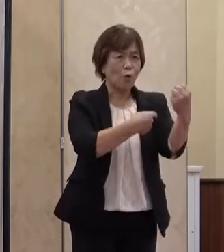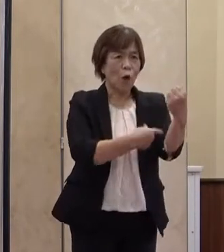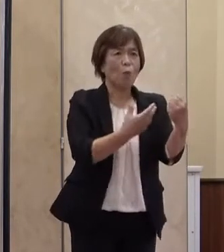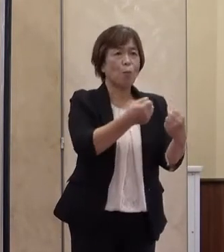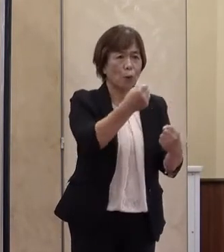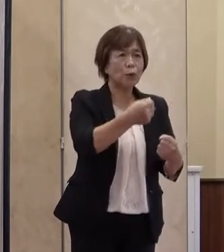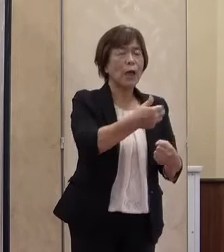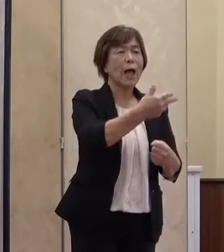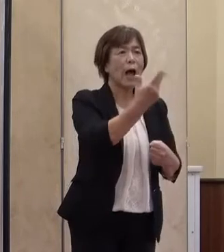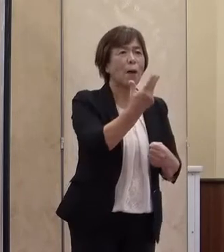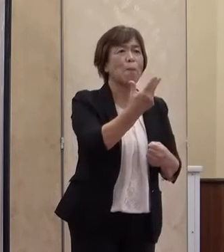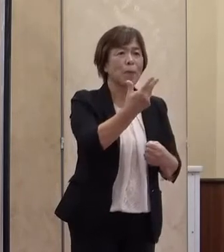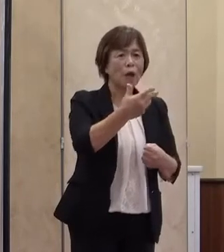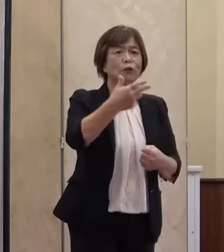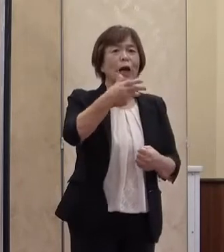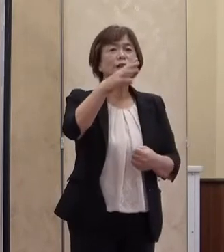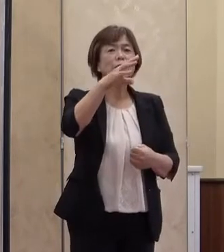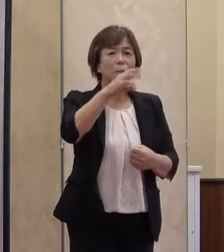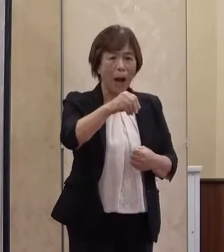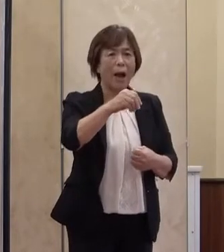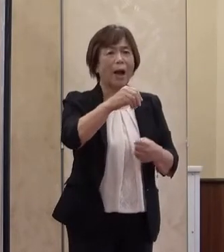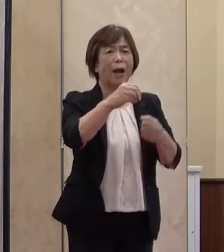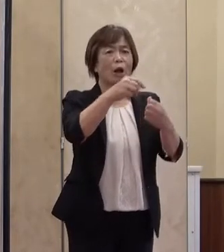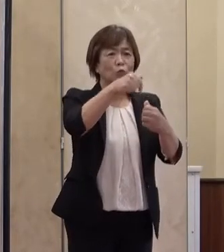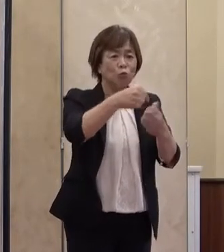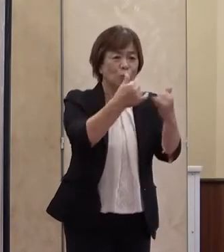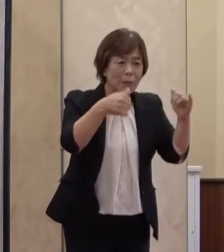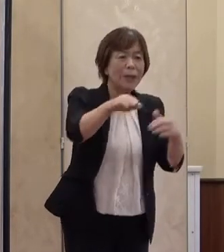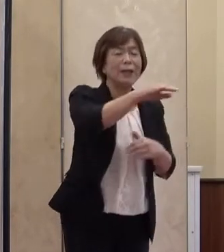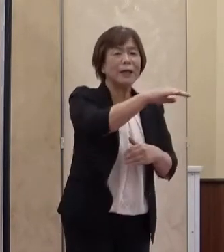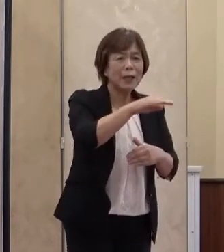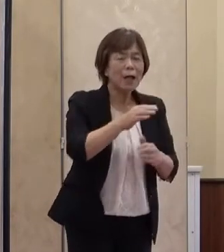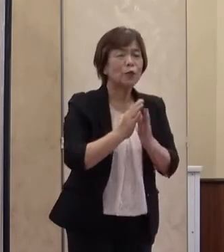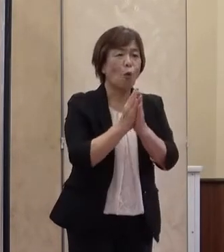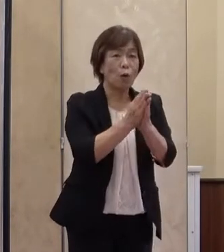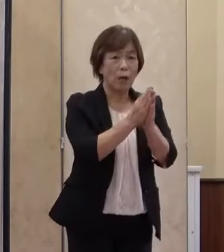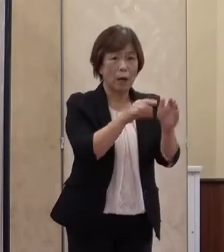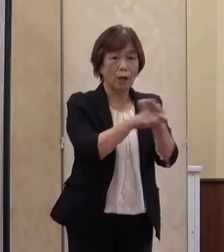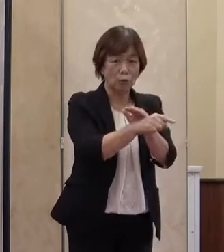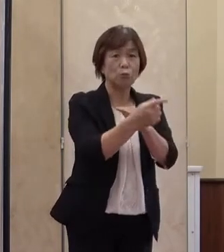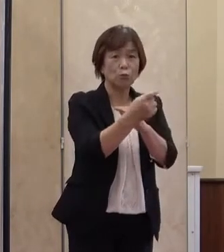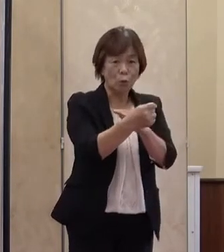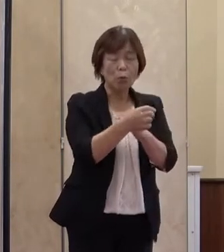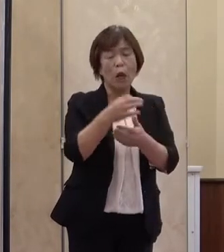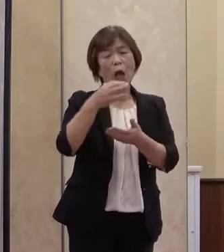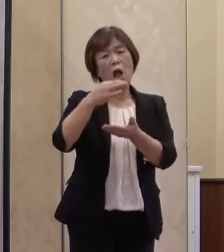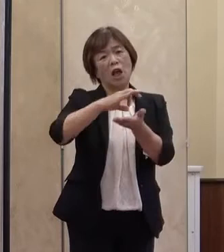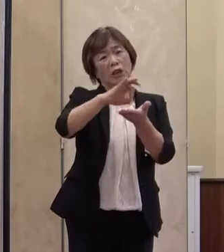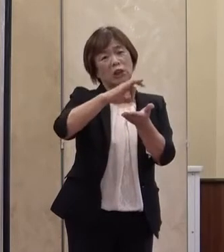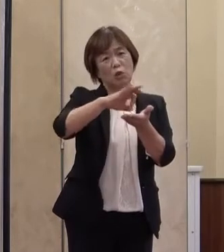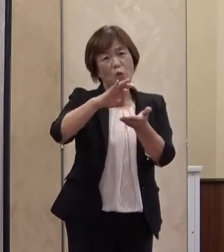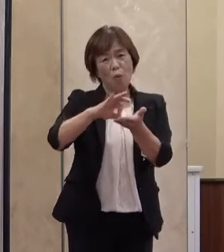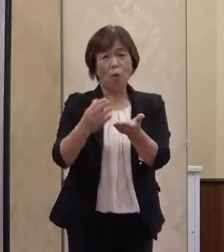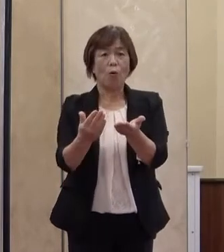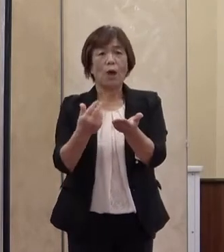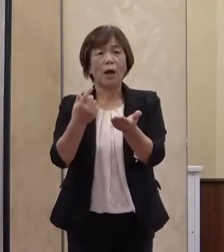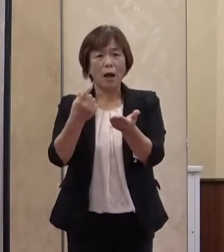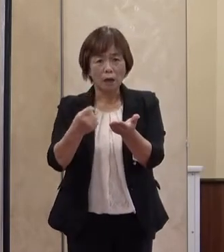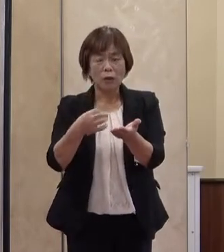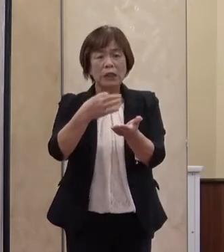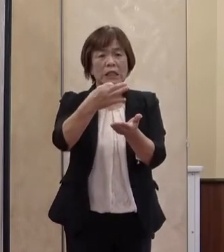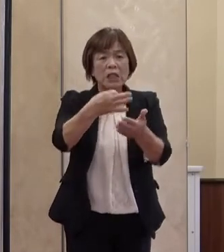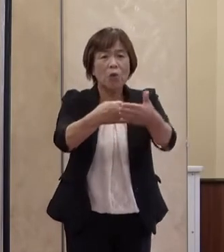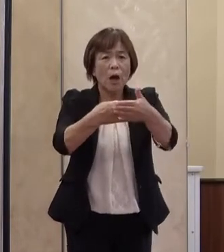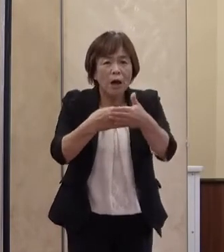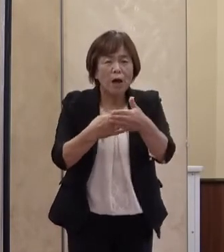880万府民に対してこのお願いをするということになりますので、費用もかかります。ですので、できるだけ費用がやっぱりか